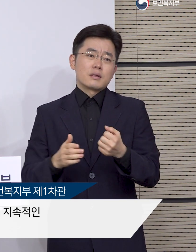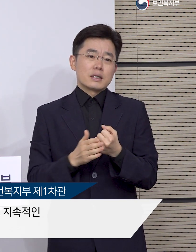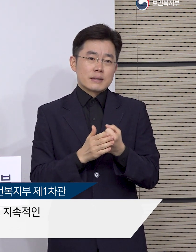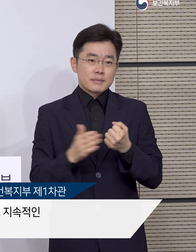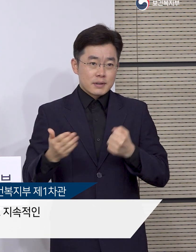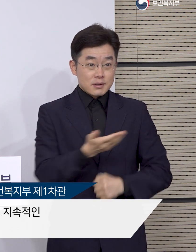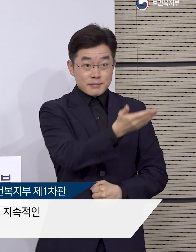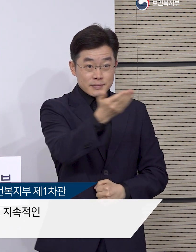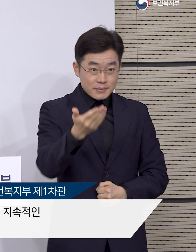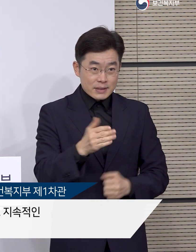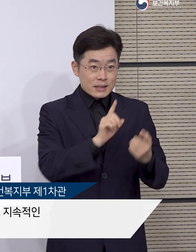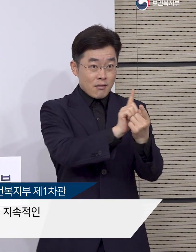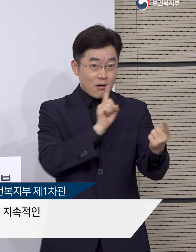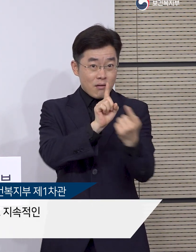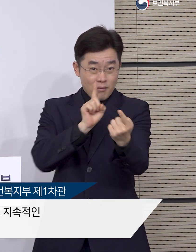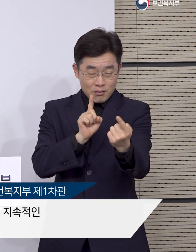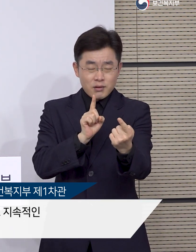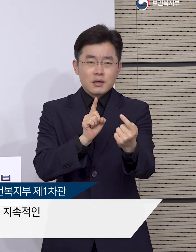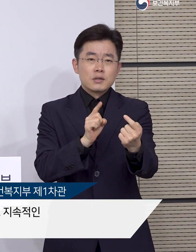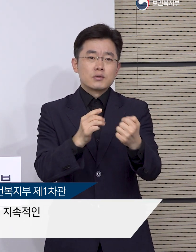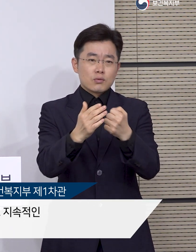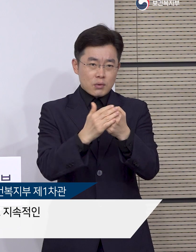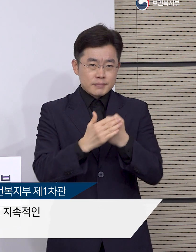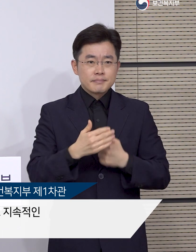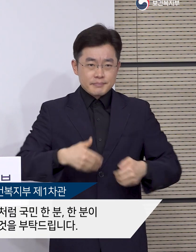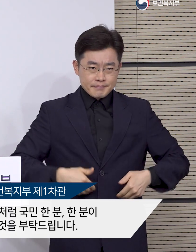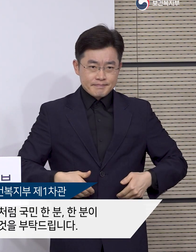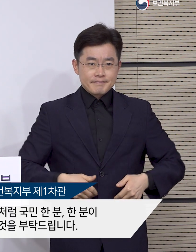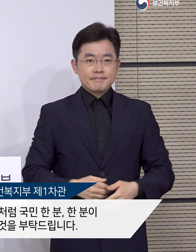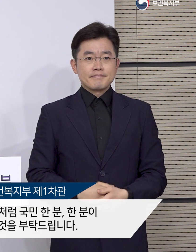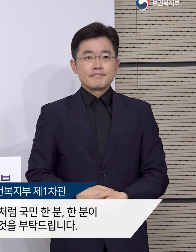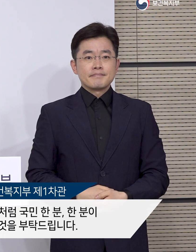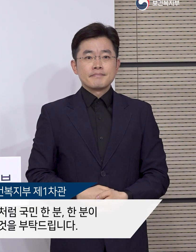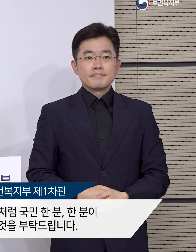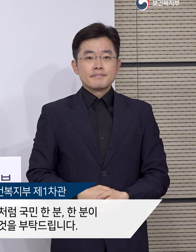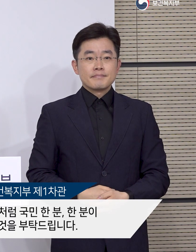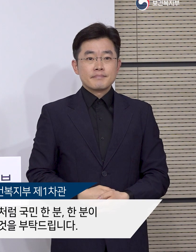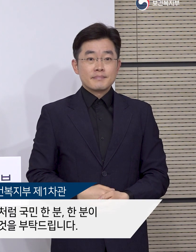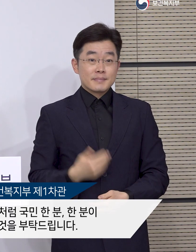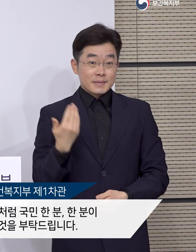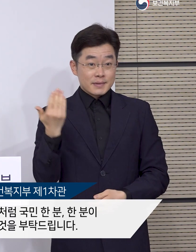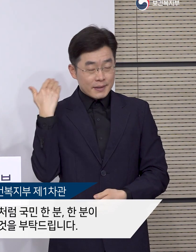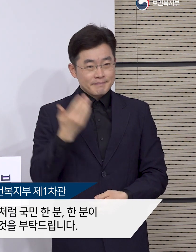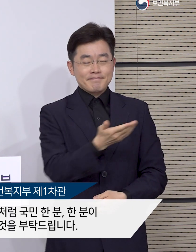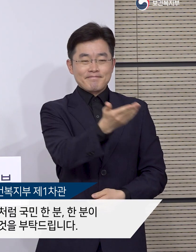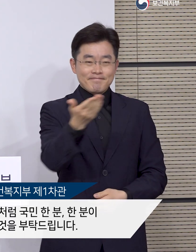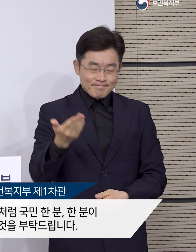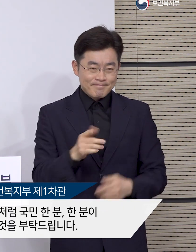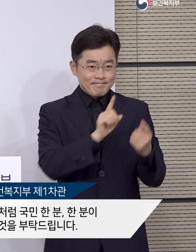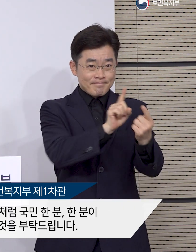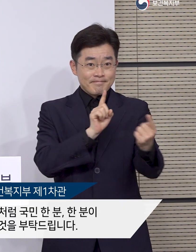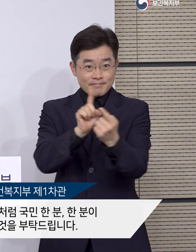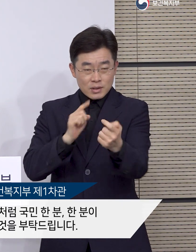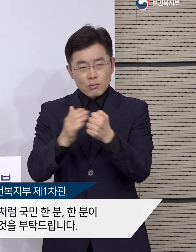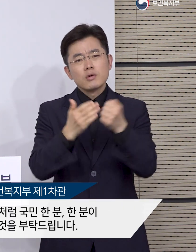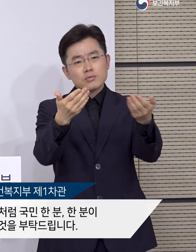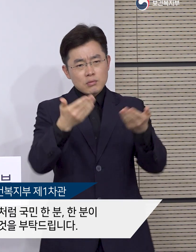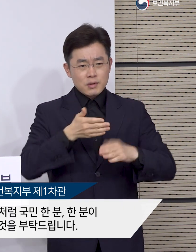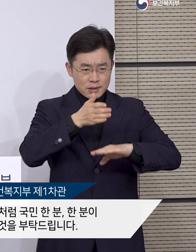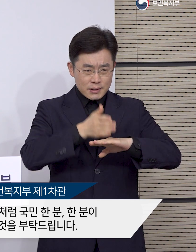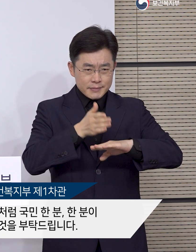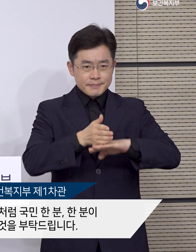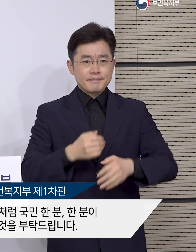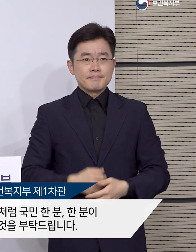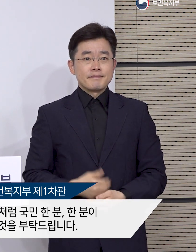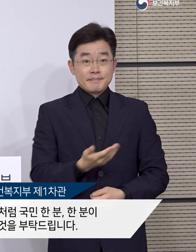거리두기 노력이 필요하다라고 판단됩니다. 국민 여러분들의 협조에 감사드리며 지금까지처럼